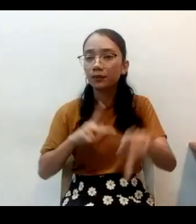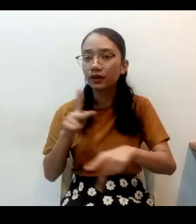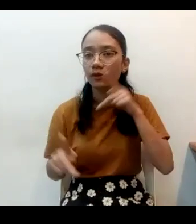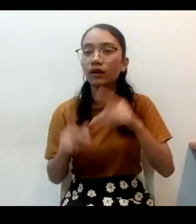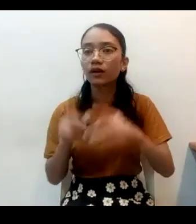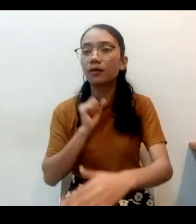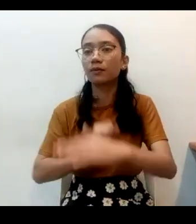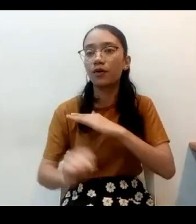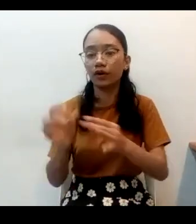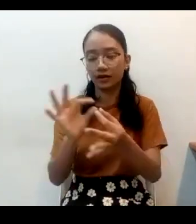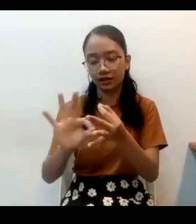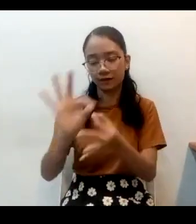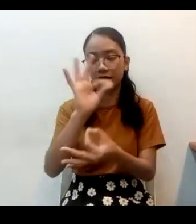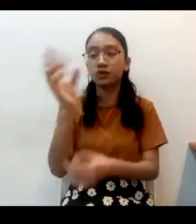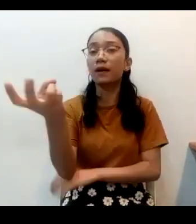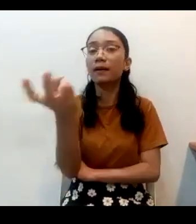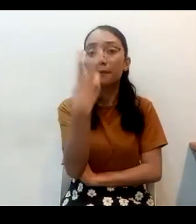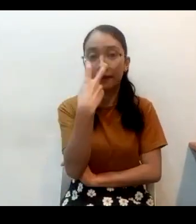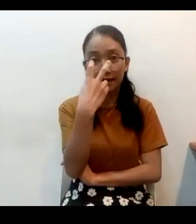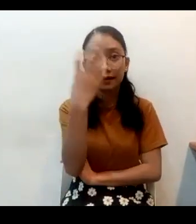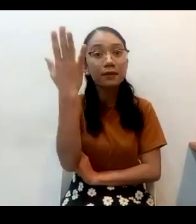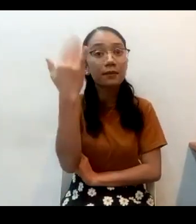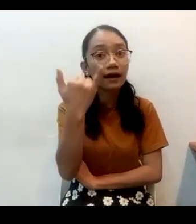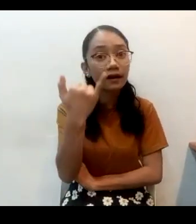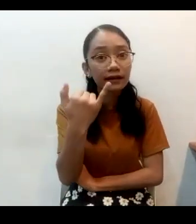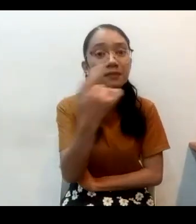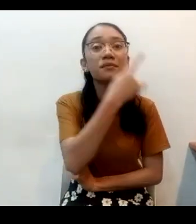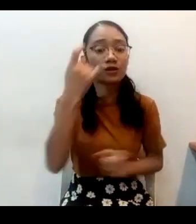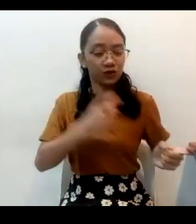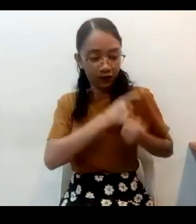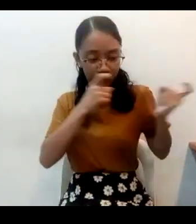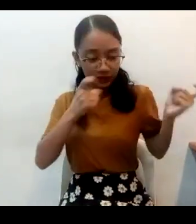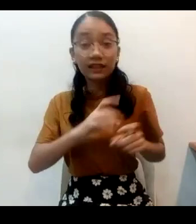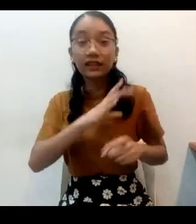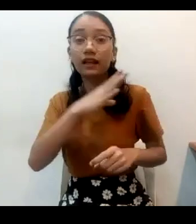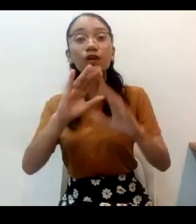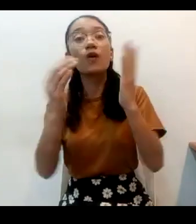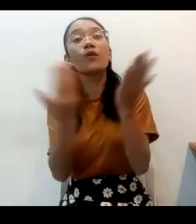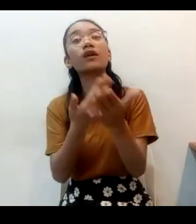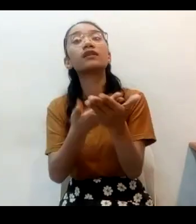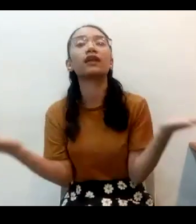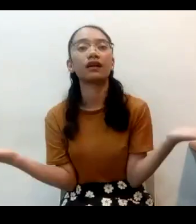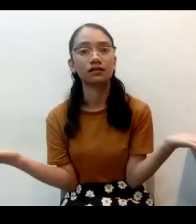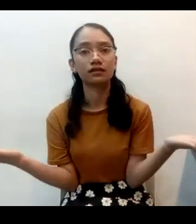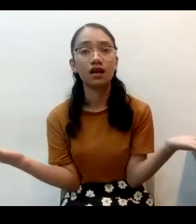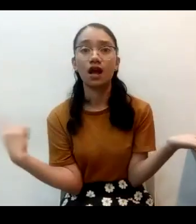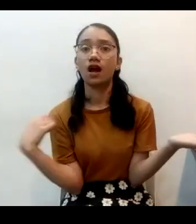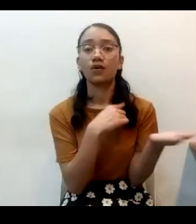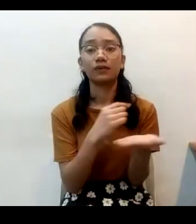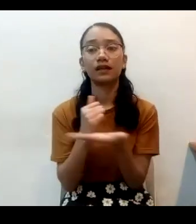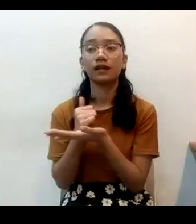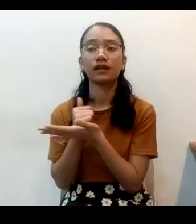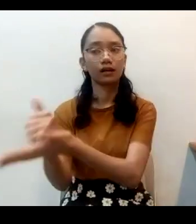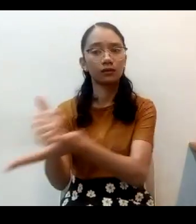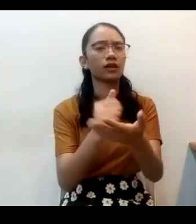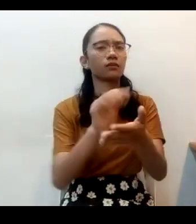panahon po natin, yung mga tao ay naging spiritual na bulag dahil sa kasalanan at sa mga makasanlibatang bagay. Then how can we open the eyes? How can we get salvation?